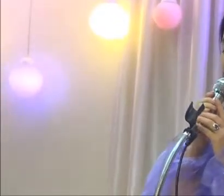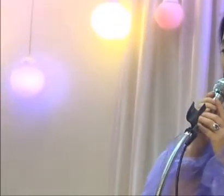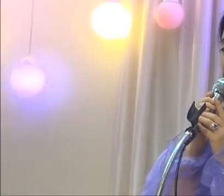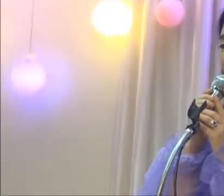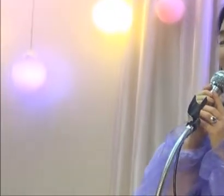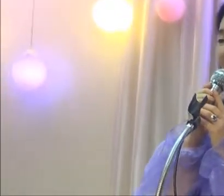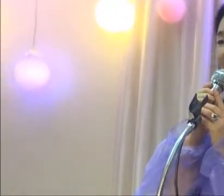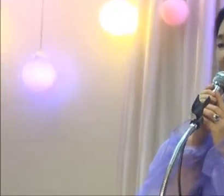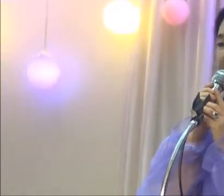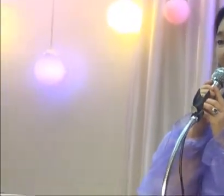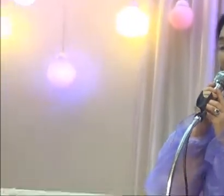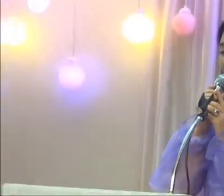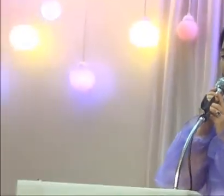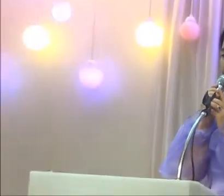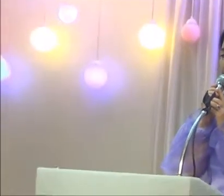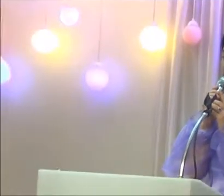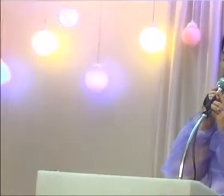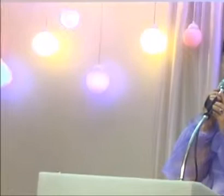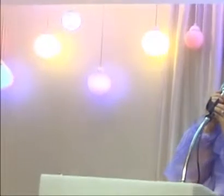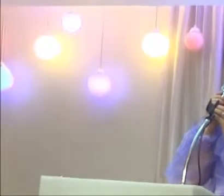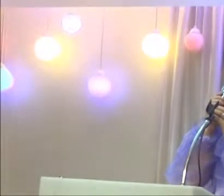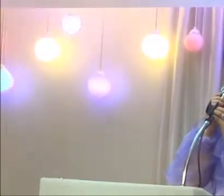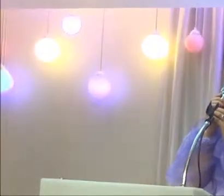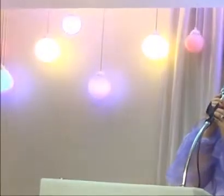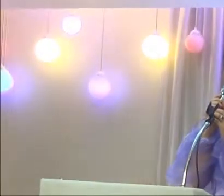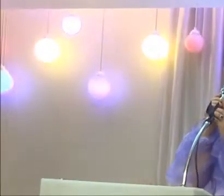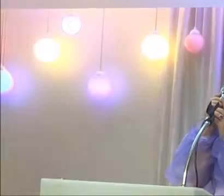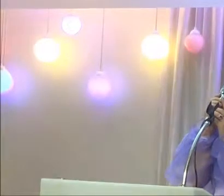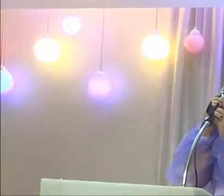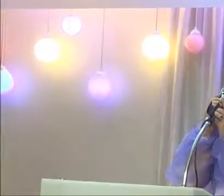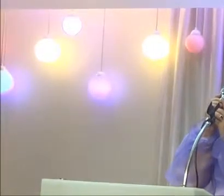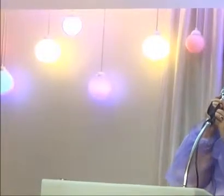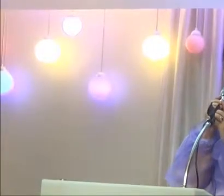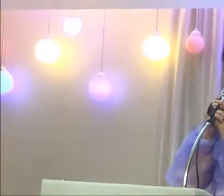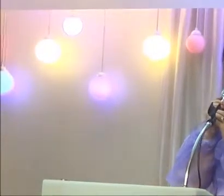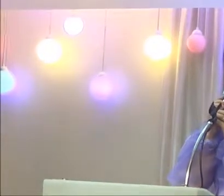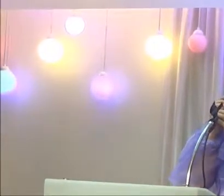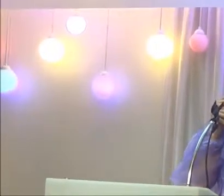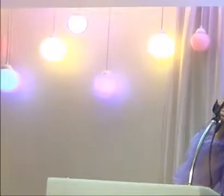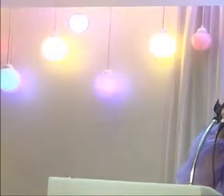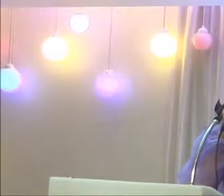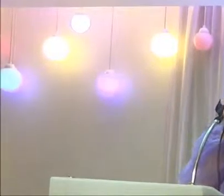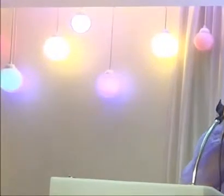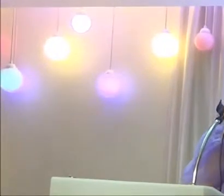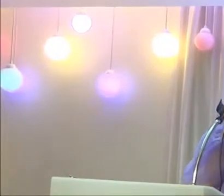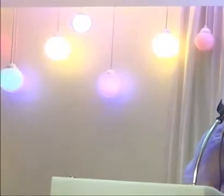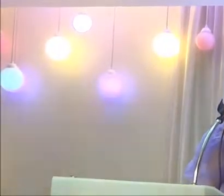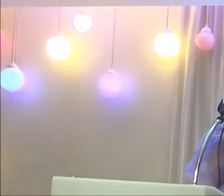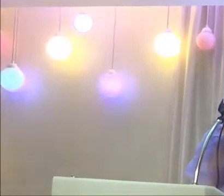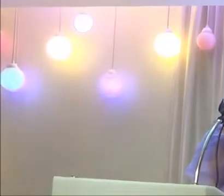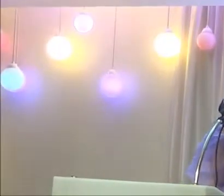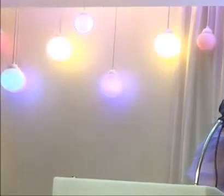한겨울 문희질 사랑하고 한계령쯤을 넘다가